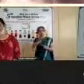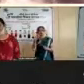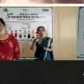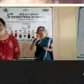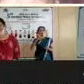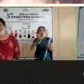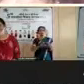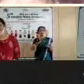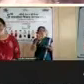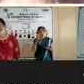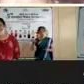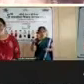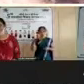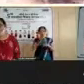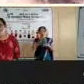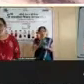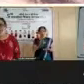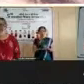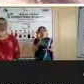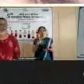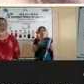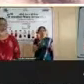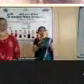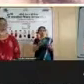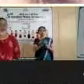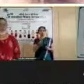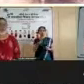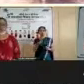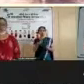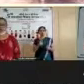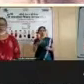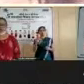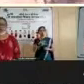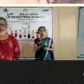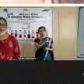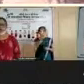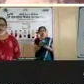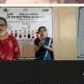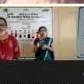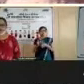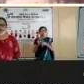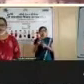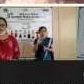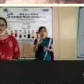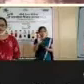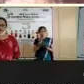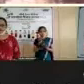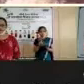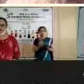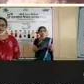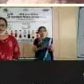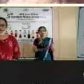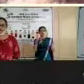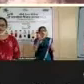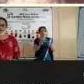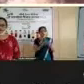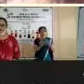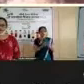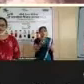उच्च प्राथमिकता पर रखा है, जो गैर सरकारी संगठनों और राज्य सरकारों के साथ मिलकर कार्य करती है। राष्ट्रीय संस्थानों और CRC के